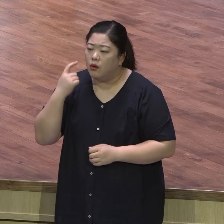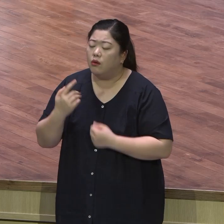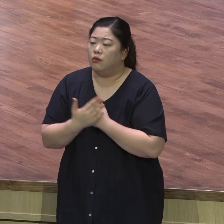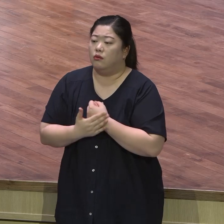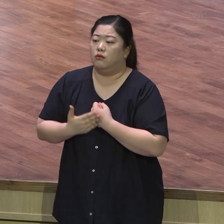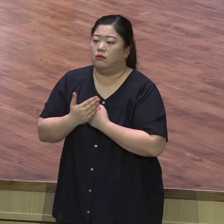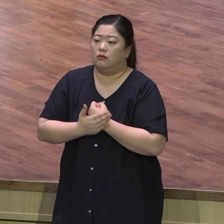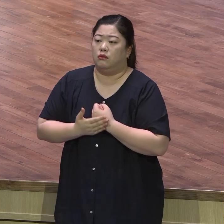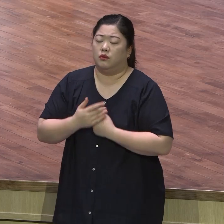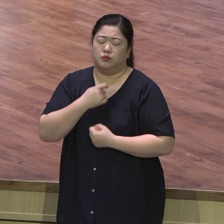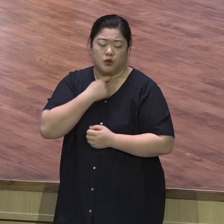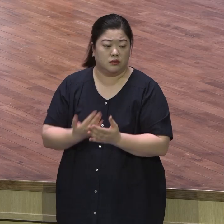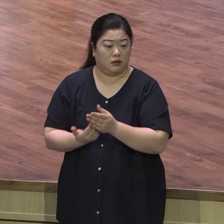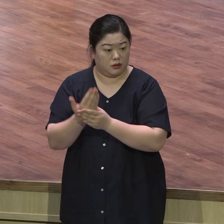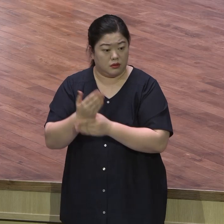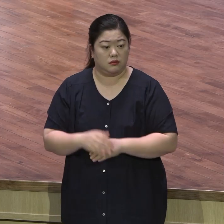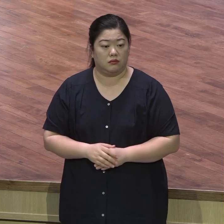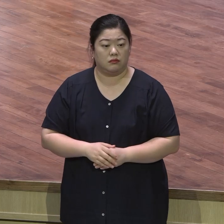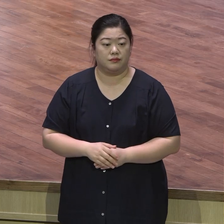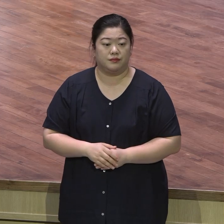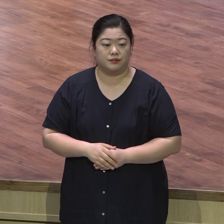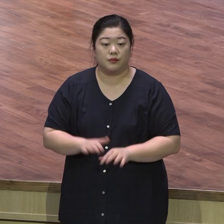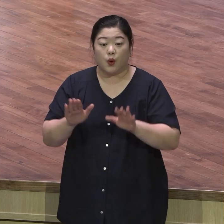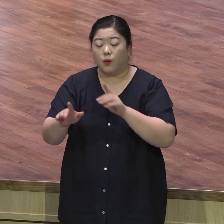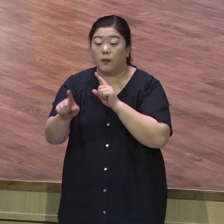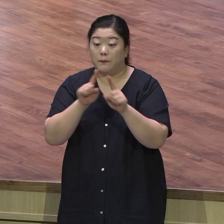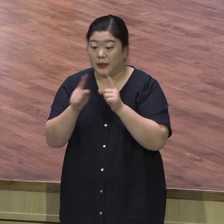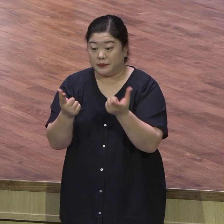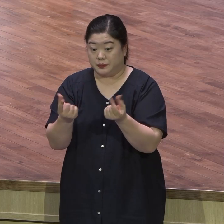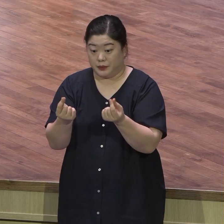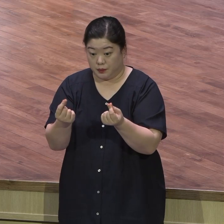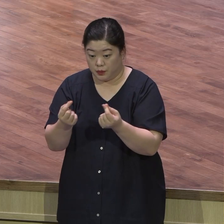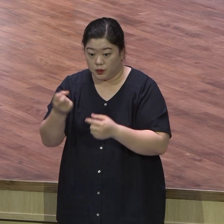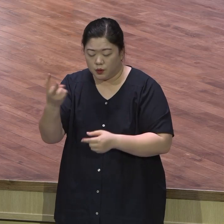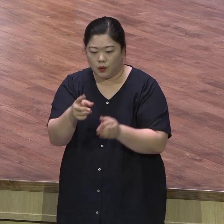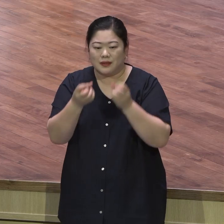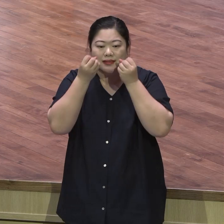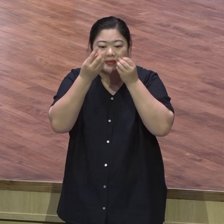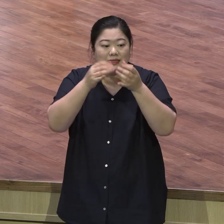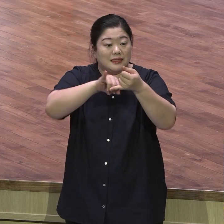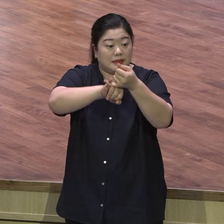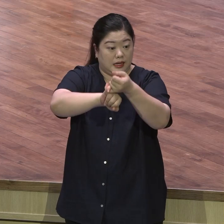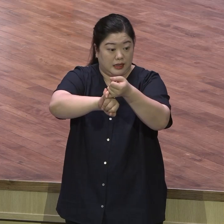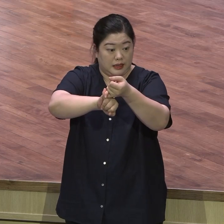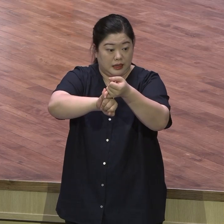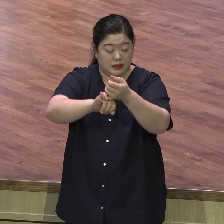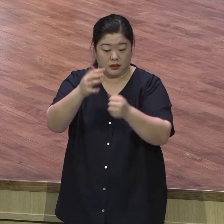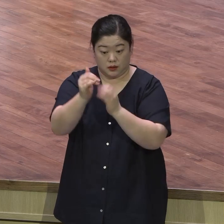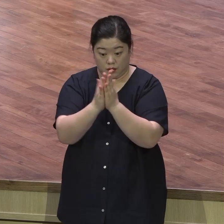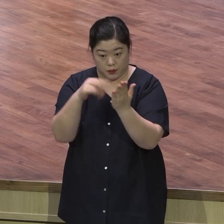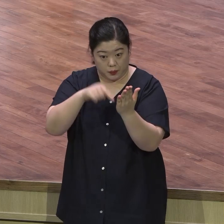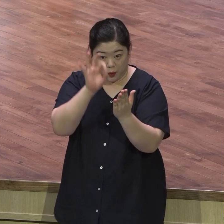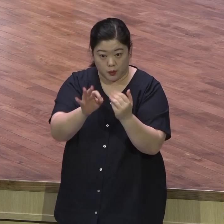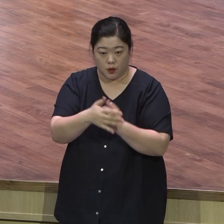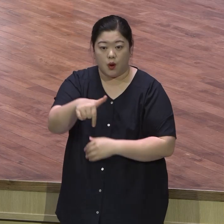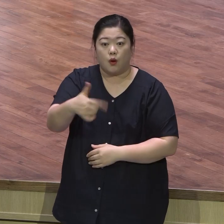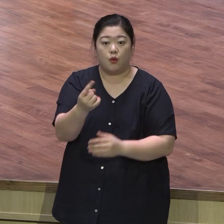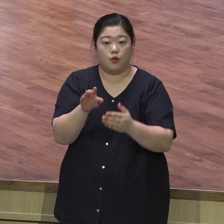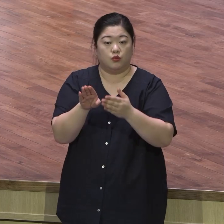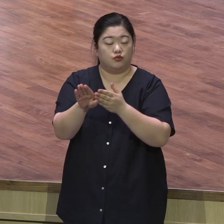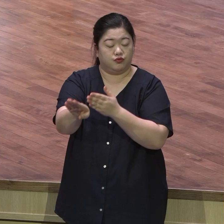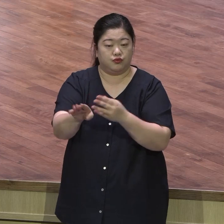비단 오늘 본문 말씀뿐만 아니라 이 신약 성경에도 이 부분을 강조합니다. 곤도우서 8장 1절